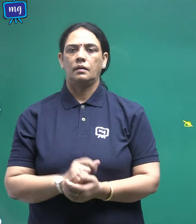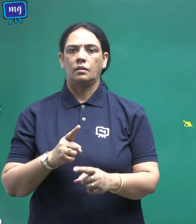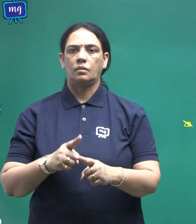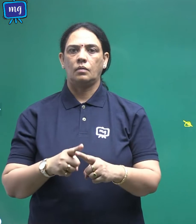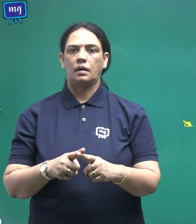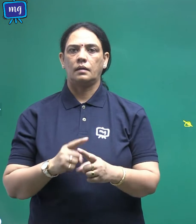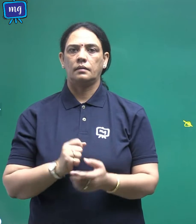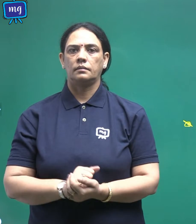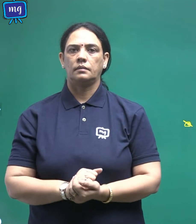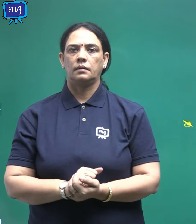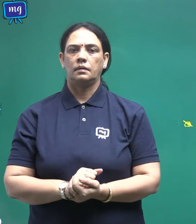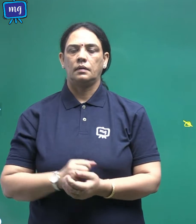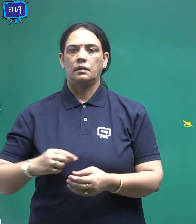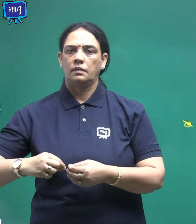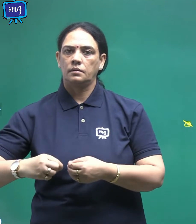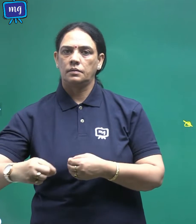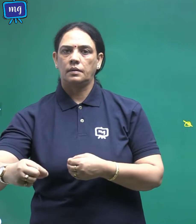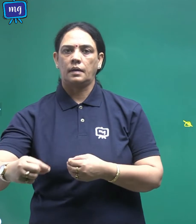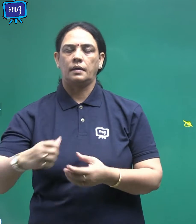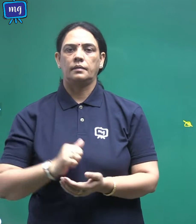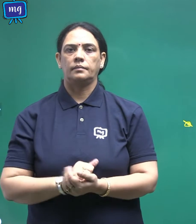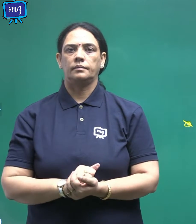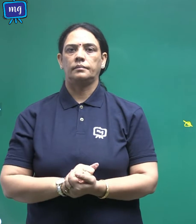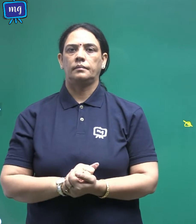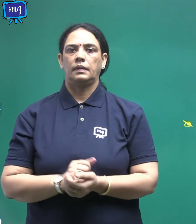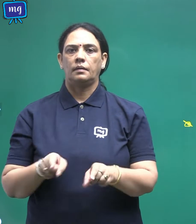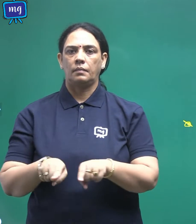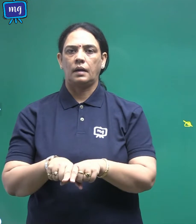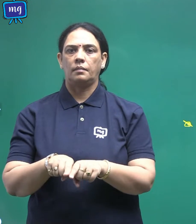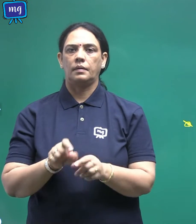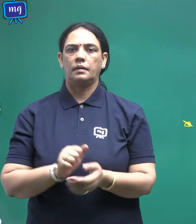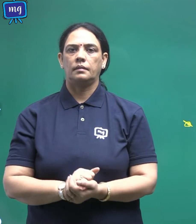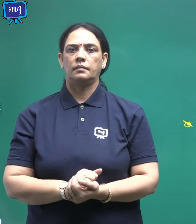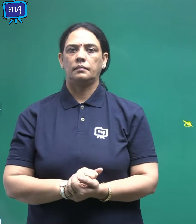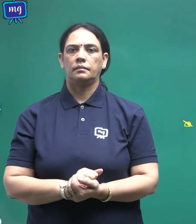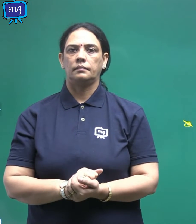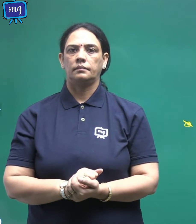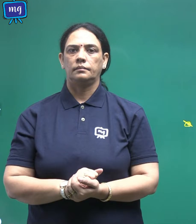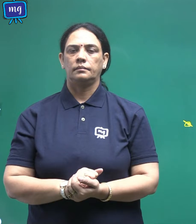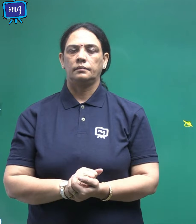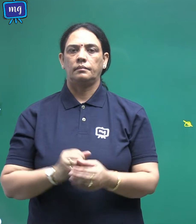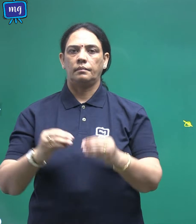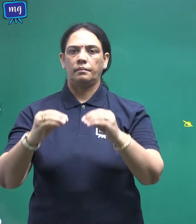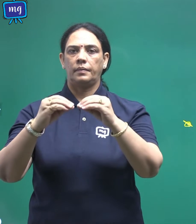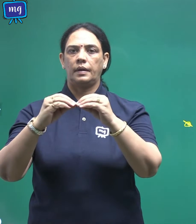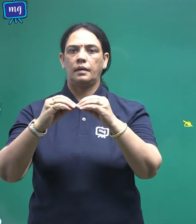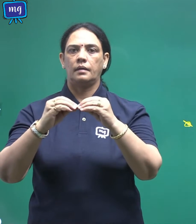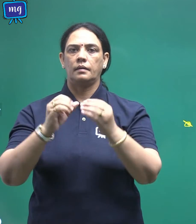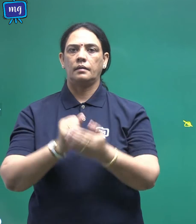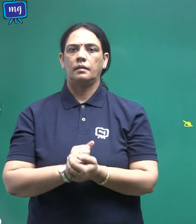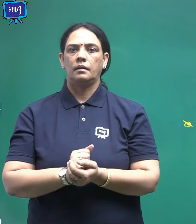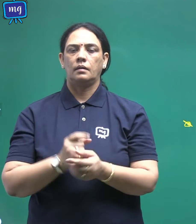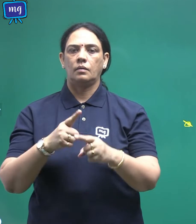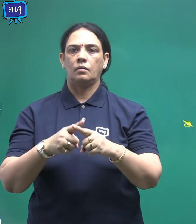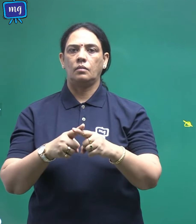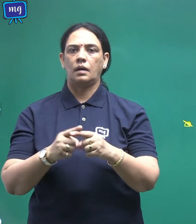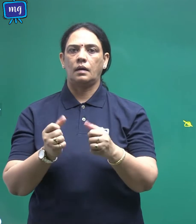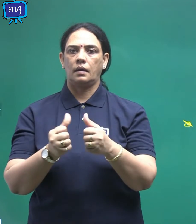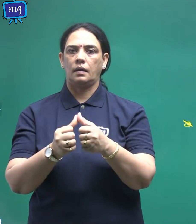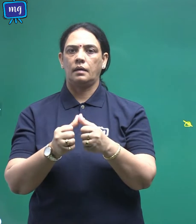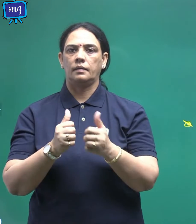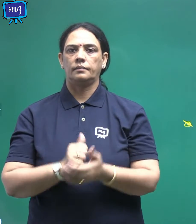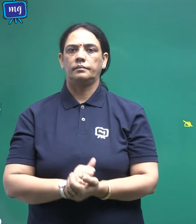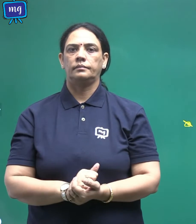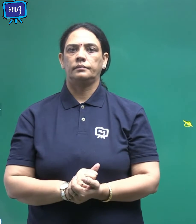गुणा चौड़ाई बराबर b गुणा a।